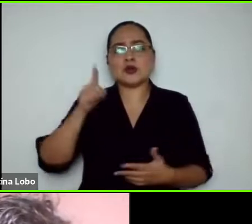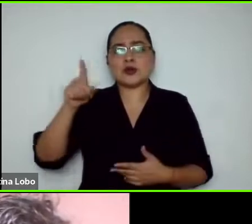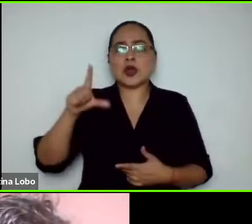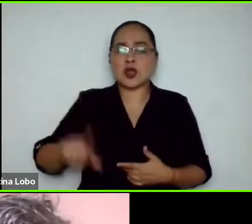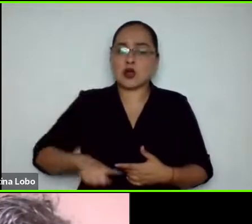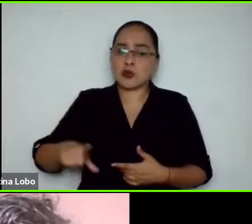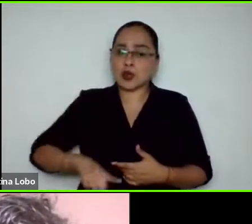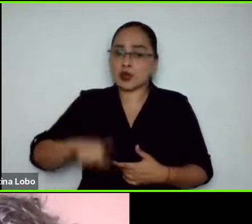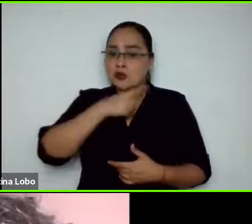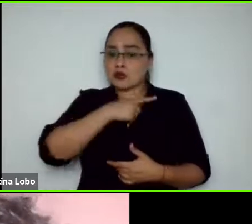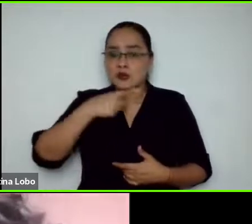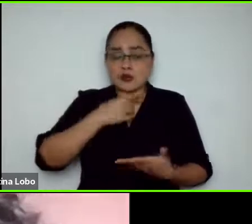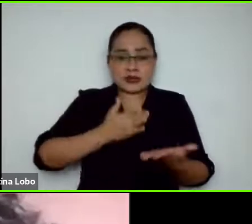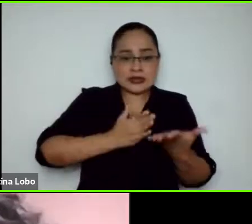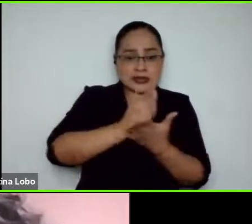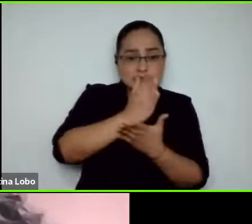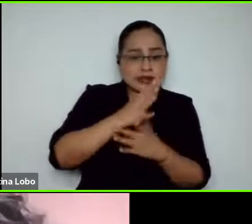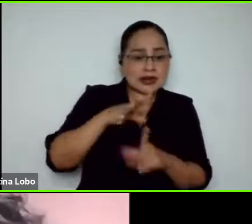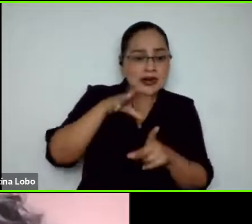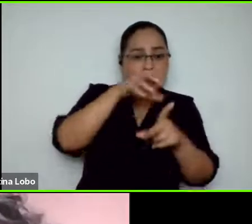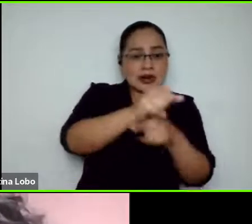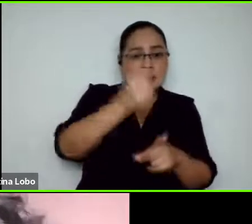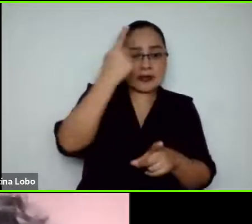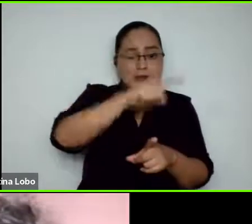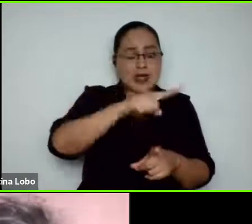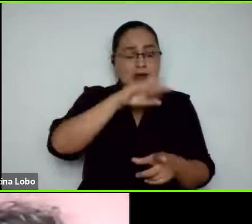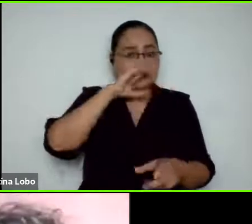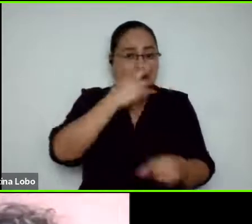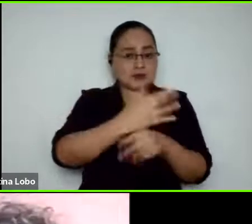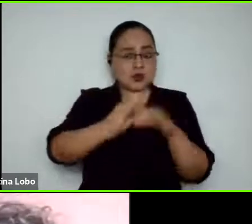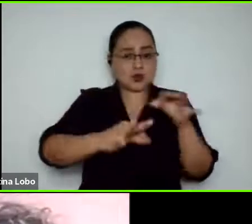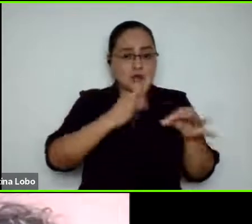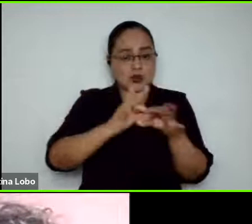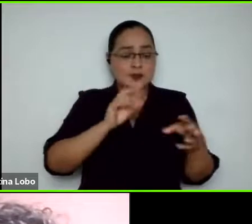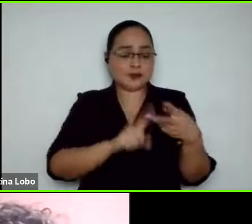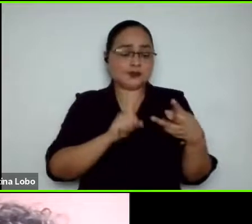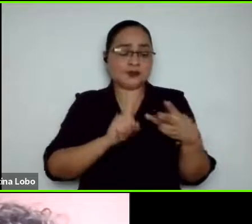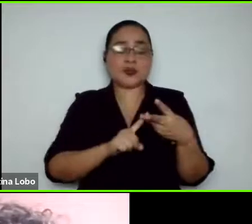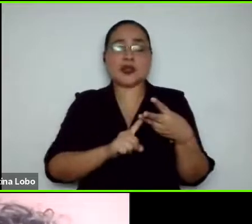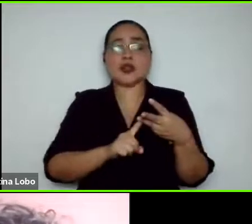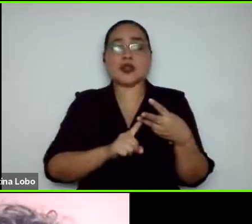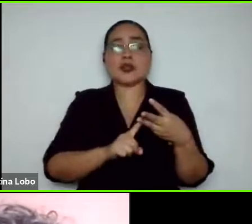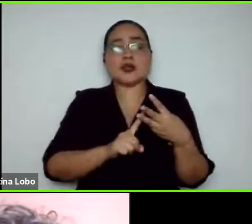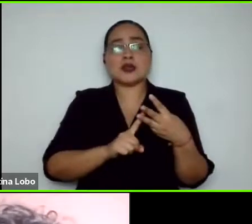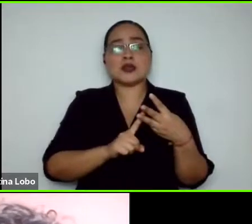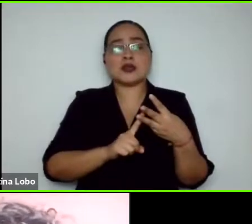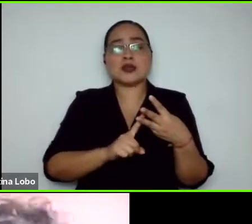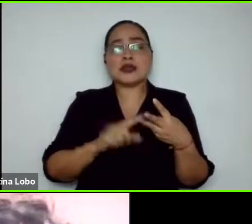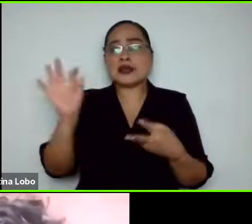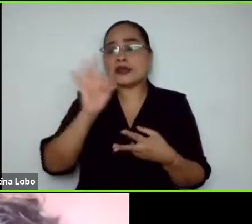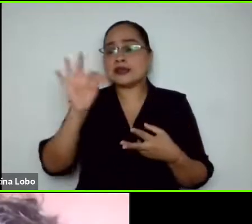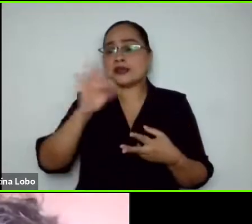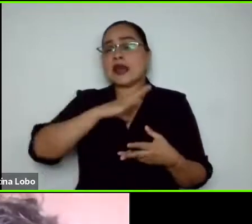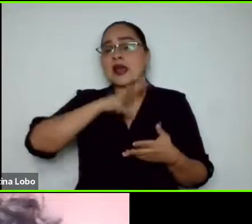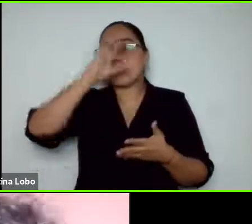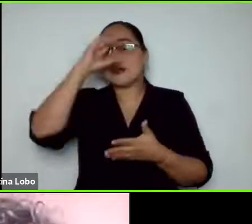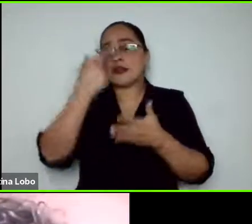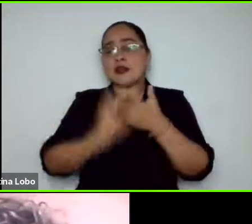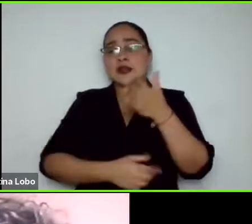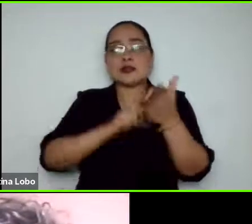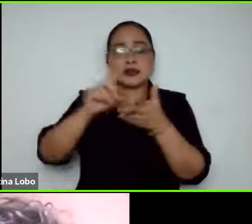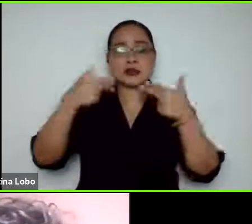intervenir para cumplir con sus obligaciones? Y la tercera y última, cuando la vulneración de los derechos